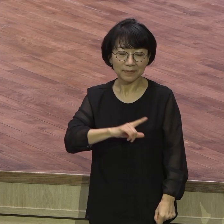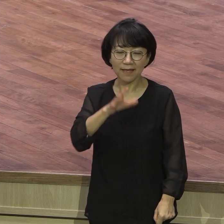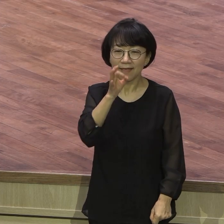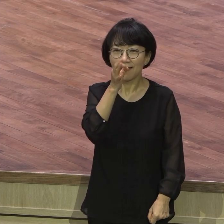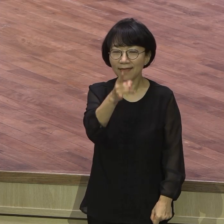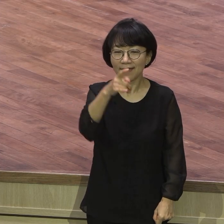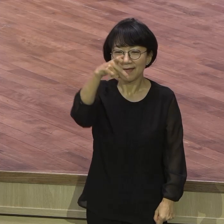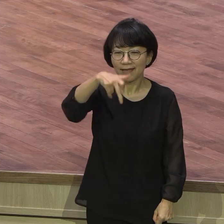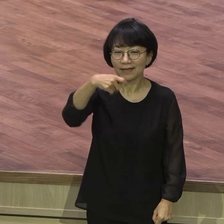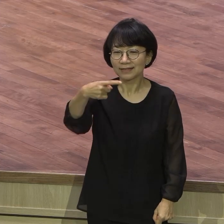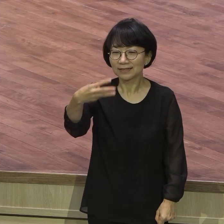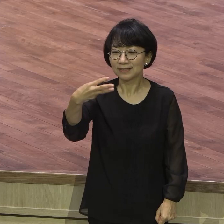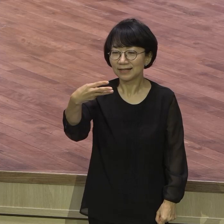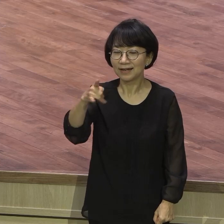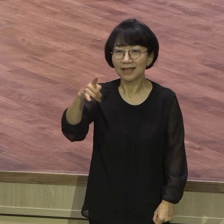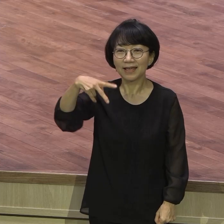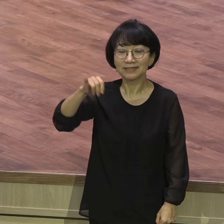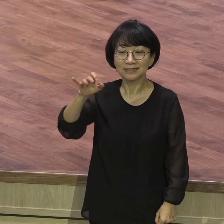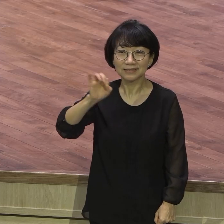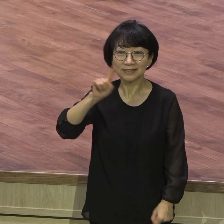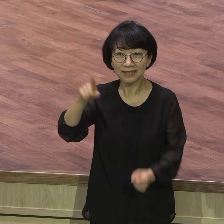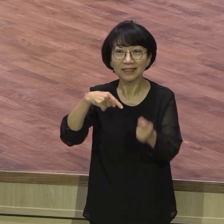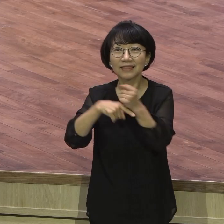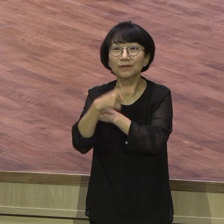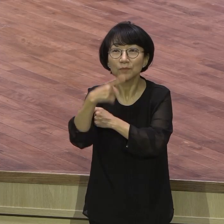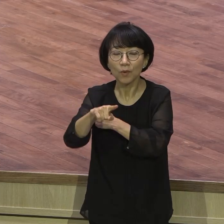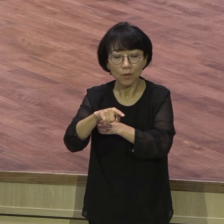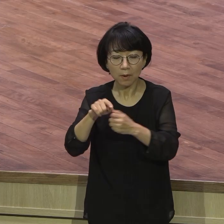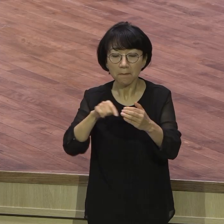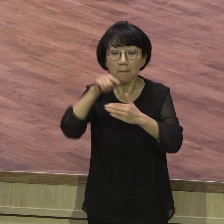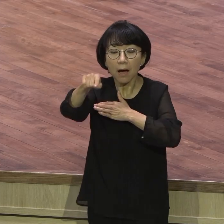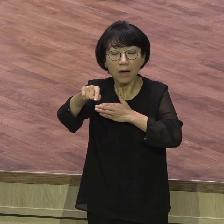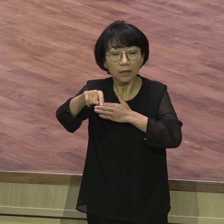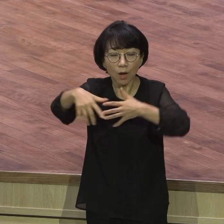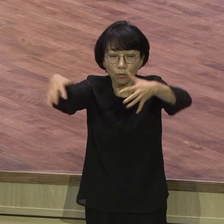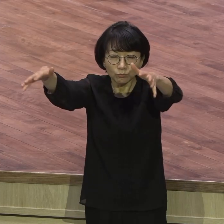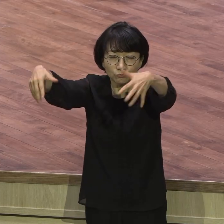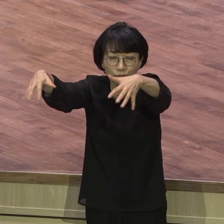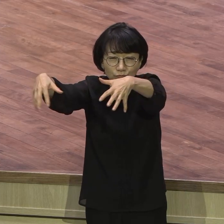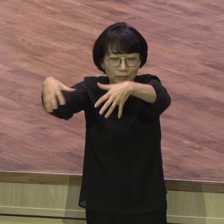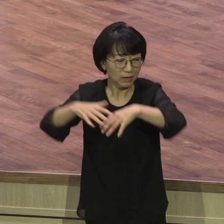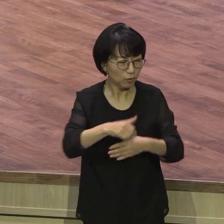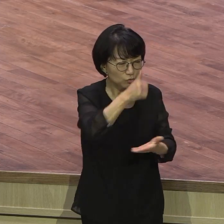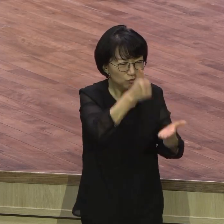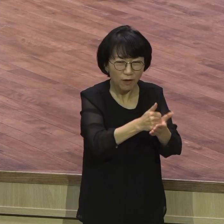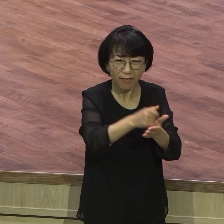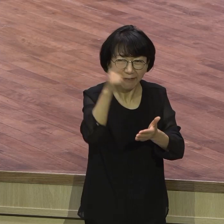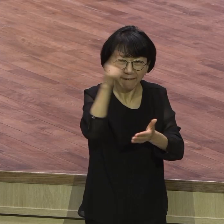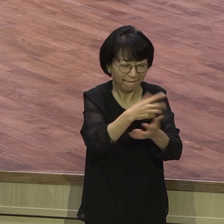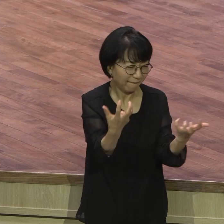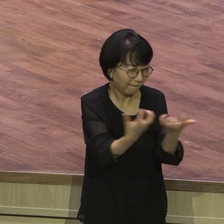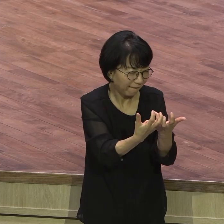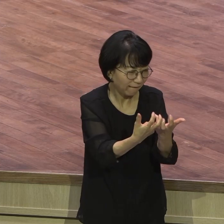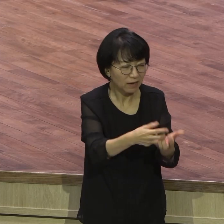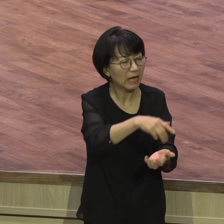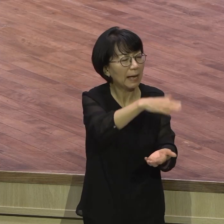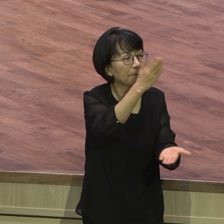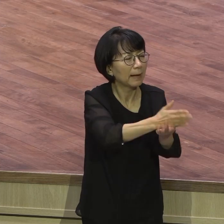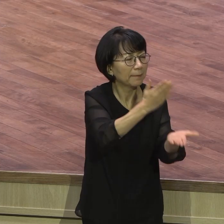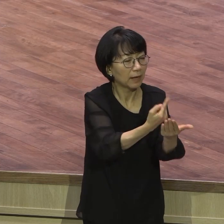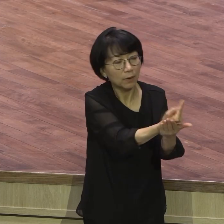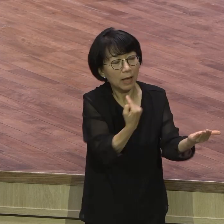밖으로 불러 모으다 그런 뜻이에요. 밖으로 불러 모으다 어디를 모았다고요? 죄악된 사장에서 빼낸 거예요. 죄악된 사장에서 나와 나와 너